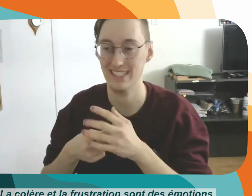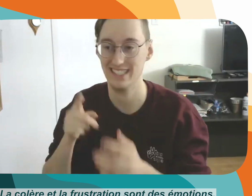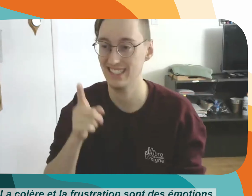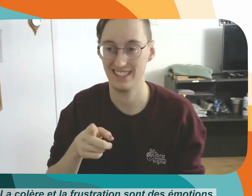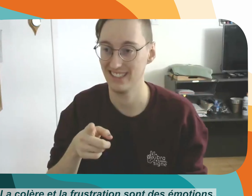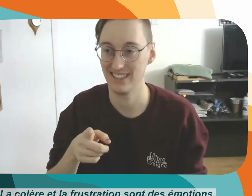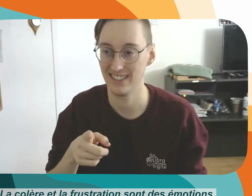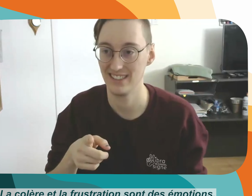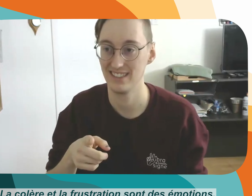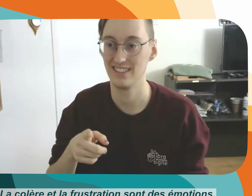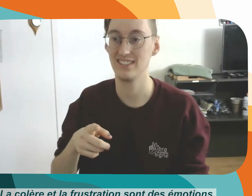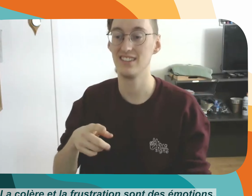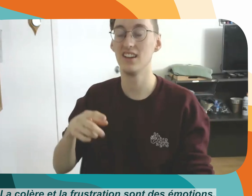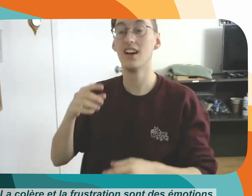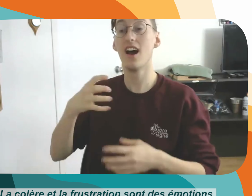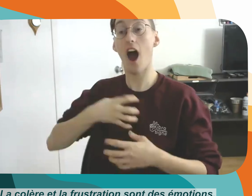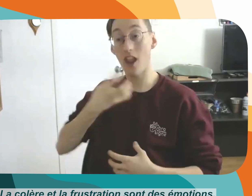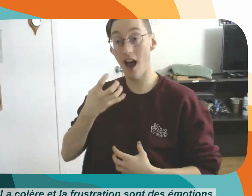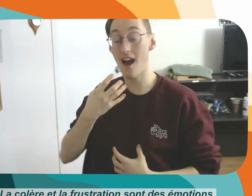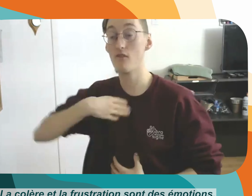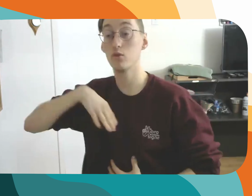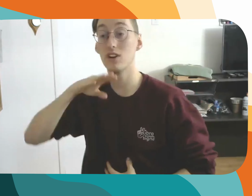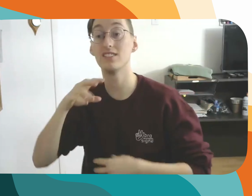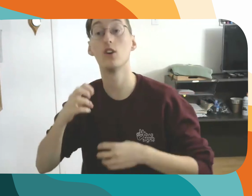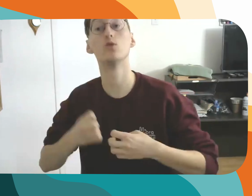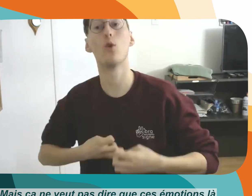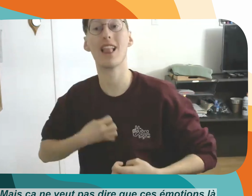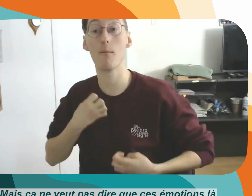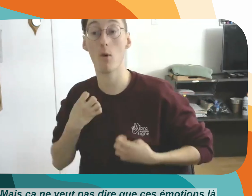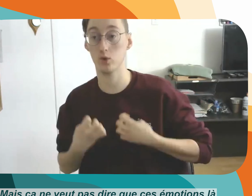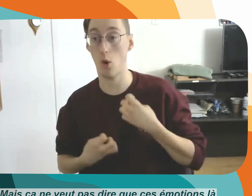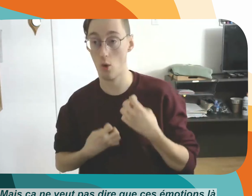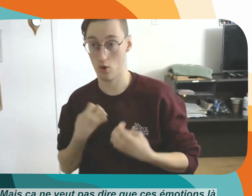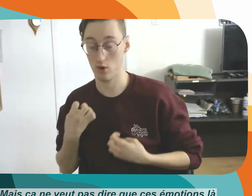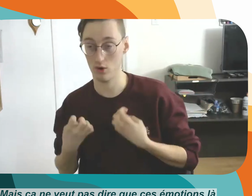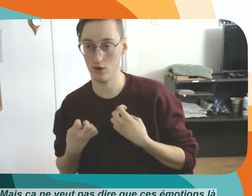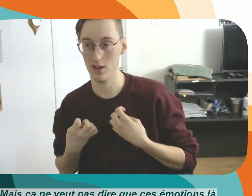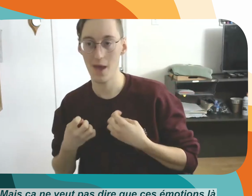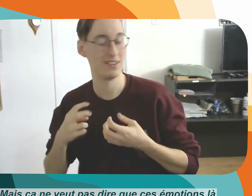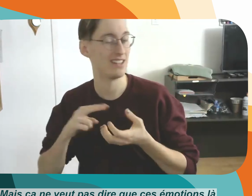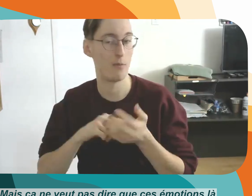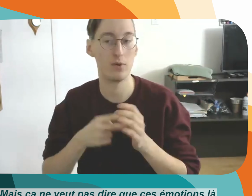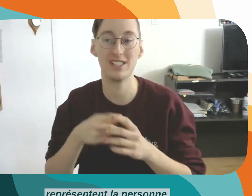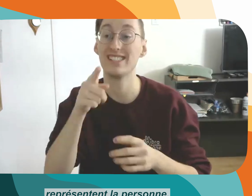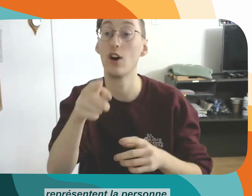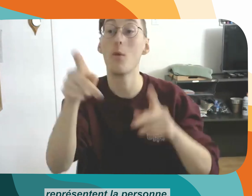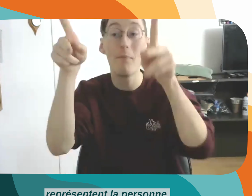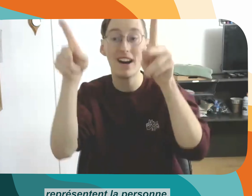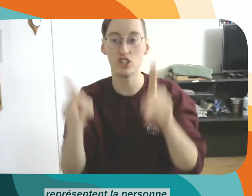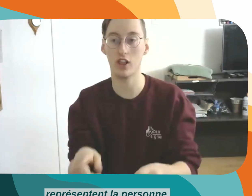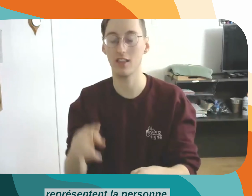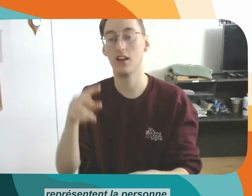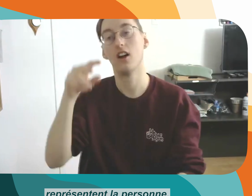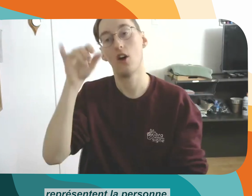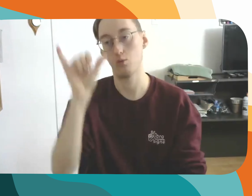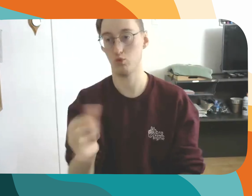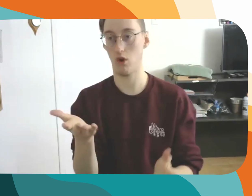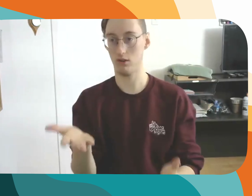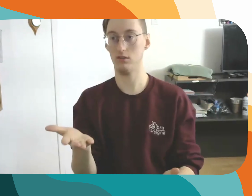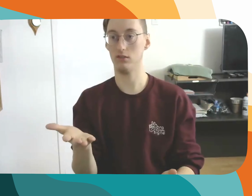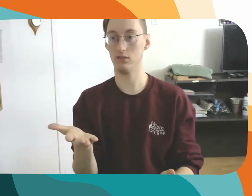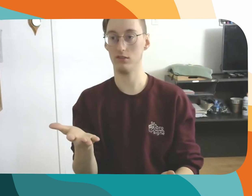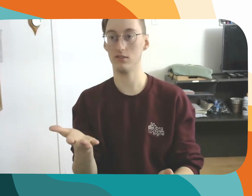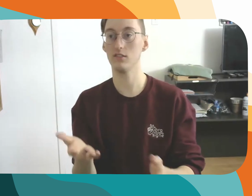La colère et la frustration sont des émotions. Mais ça ne veut pas dire que ces émotions-là représentent la personne.